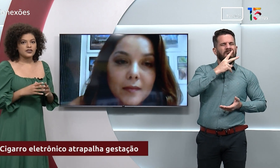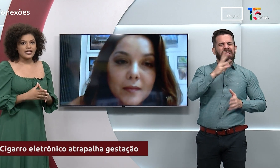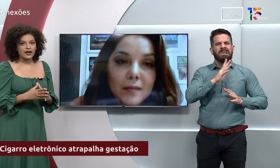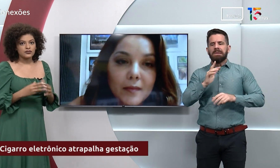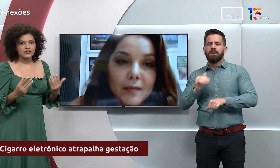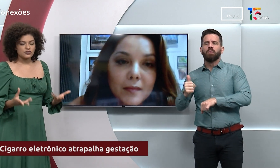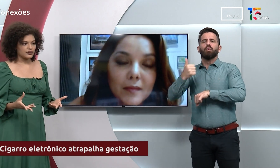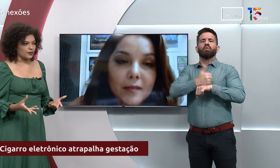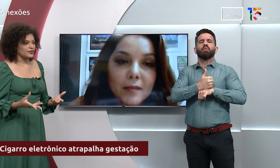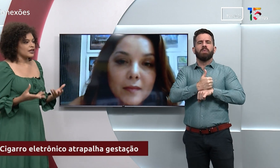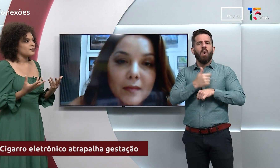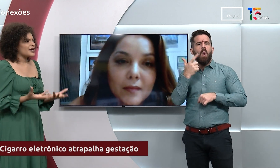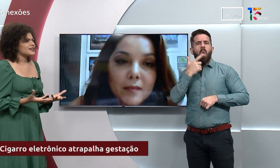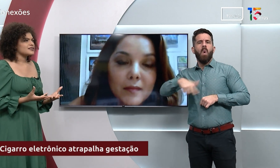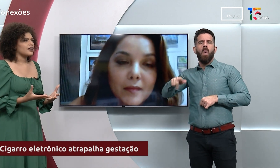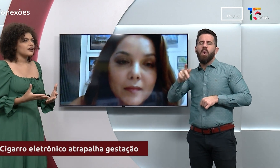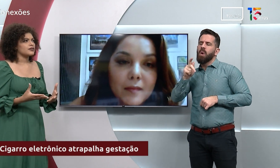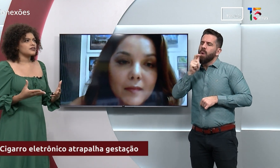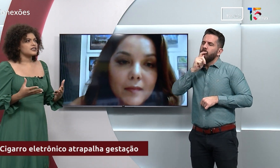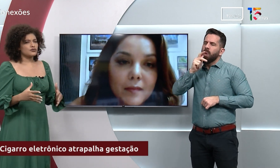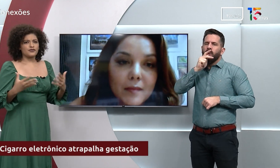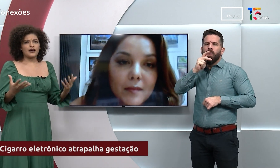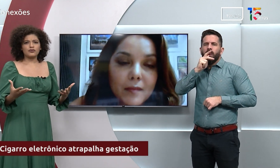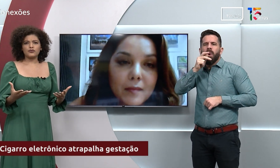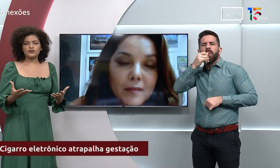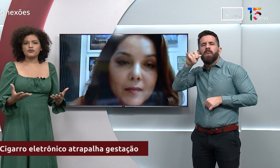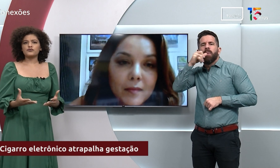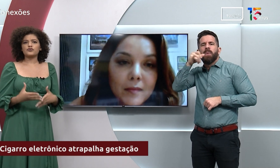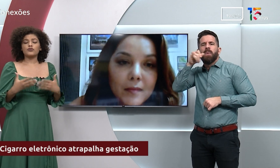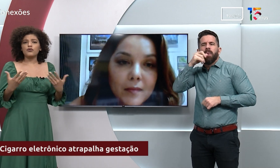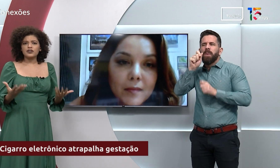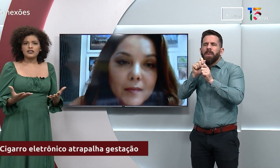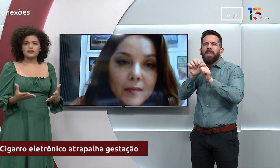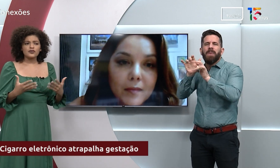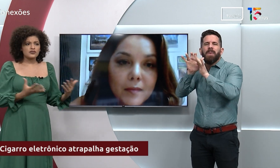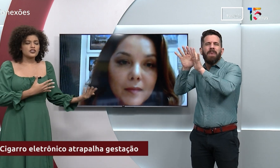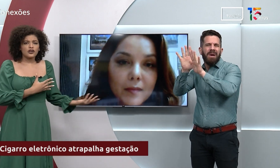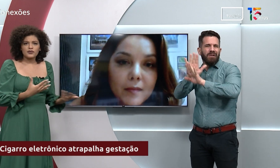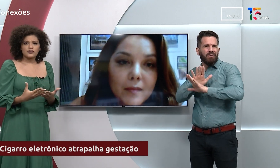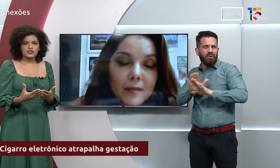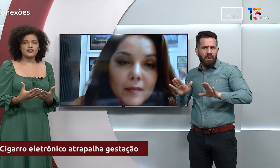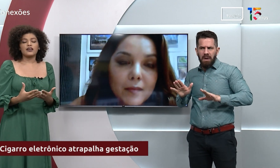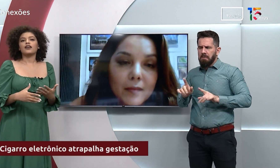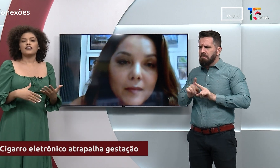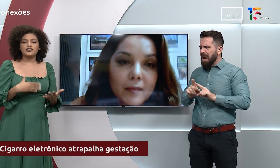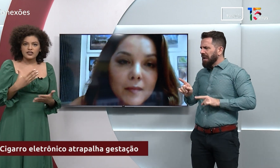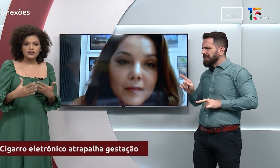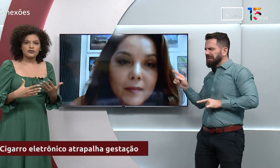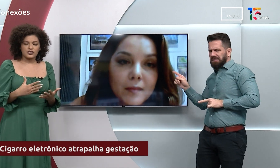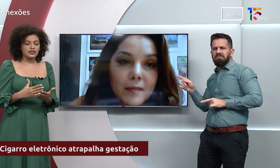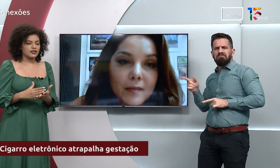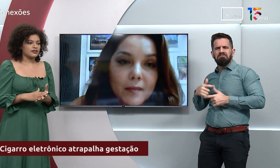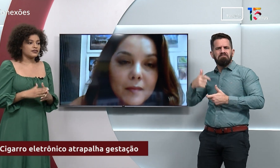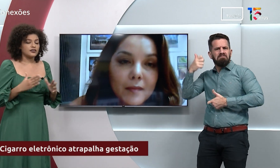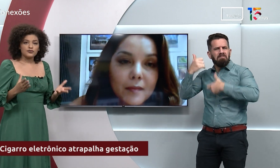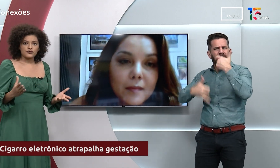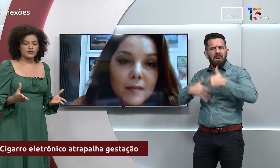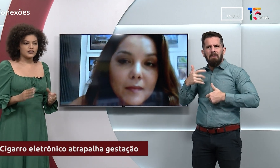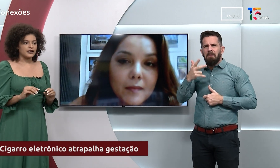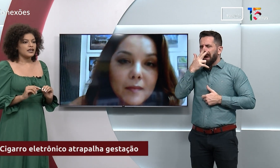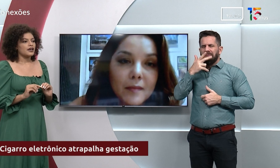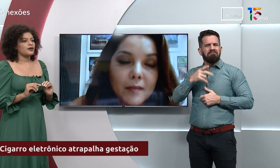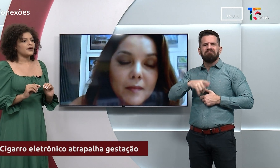saúde dessas pessoas. Voltando ao cigarro eletrônico, nossa conversa já começou sobre essa